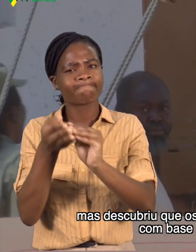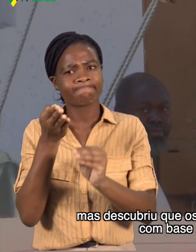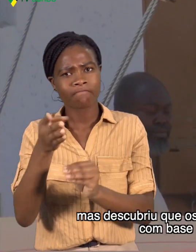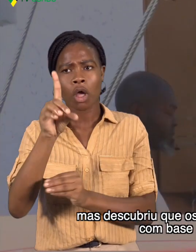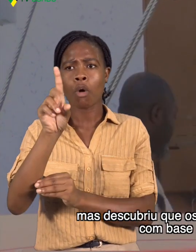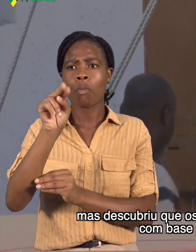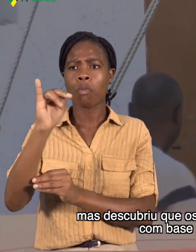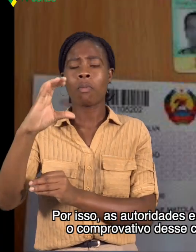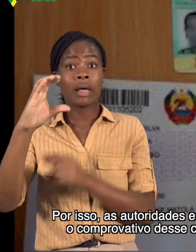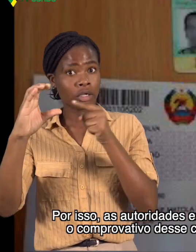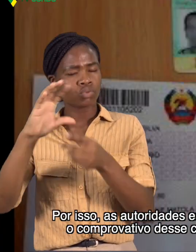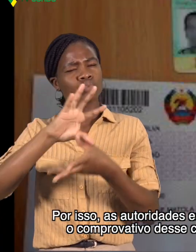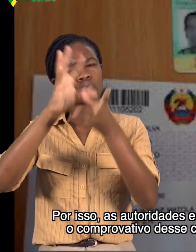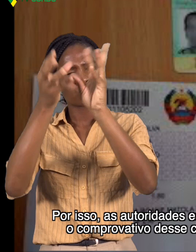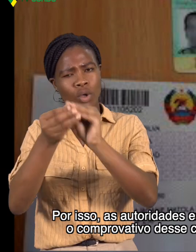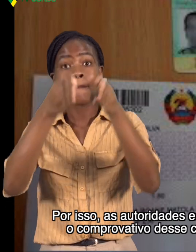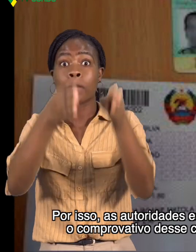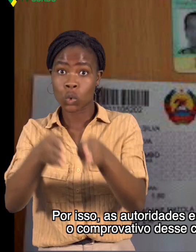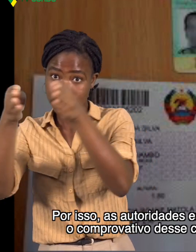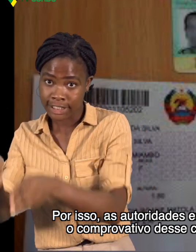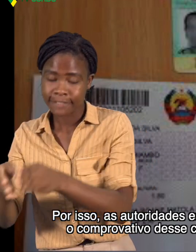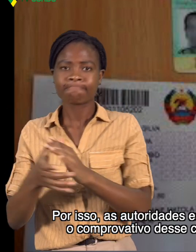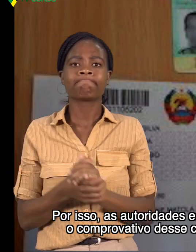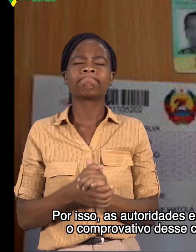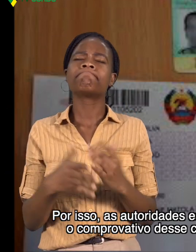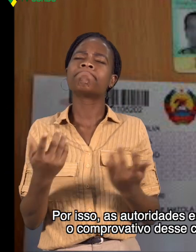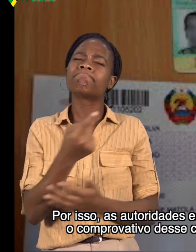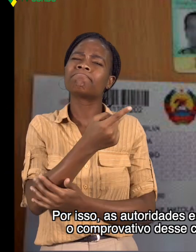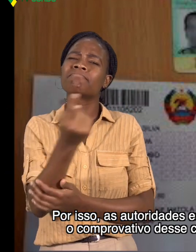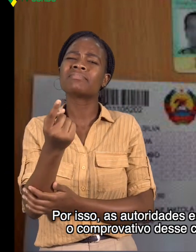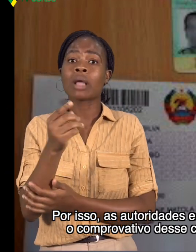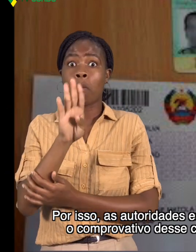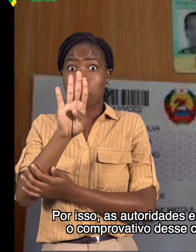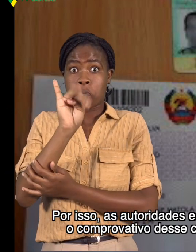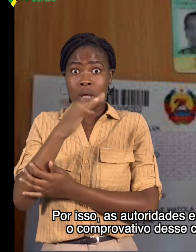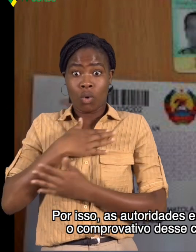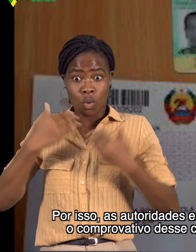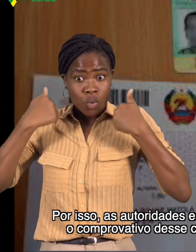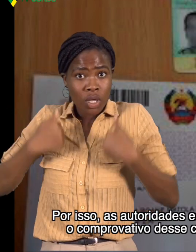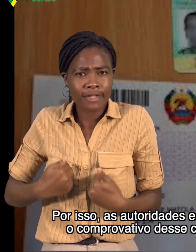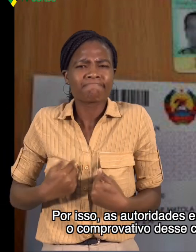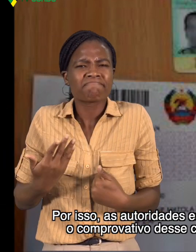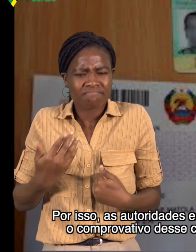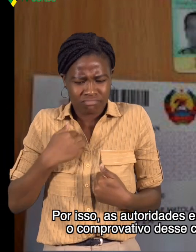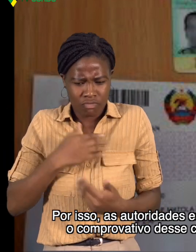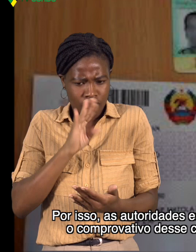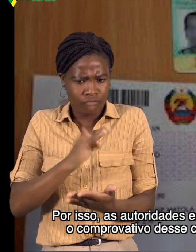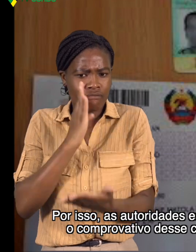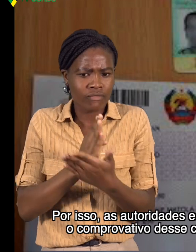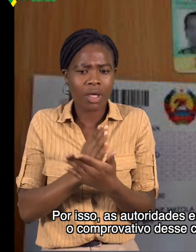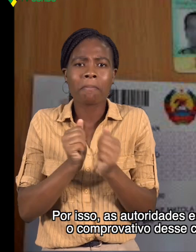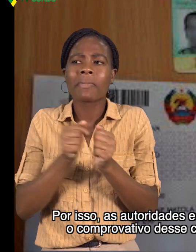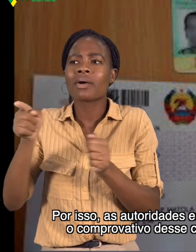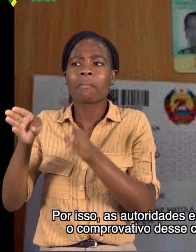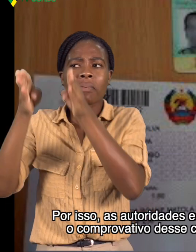base nos dados de um cidadão. Por isso, as autoridades estão a investigar as circunstâncias em que o comprovativo desse